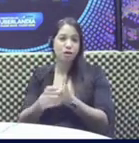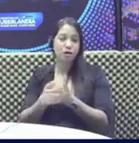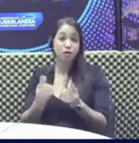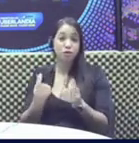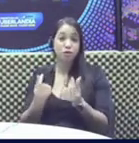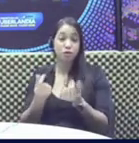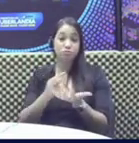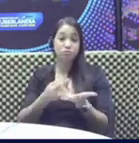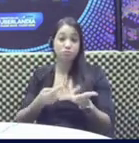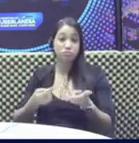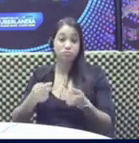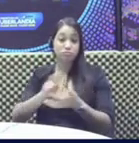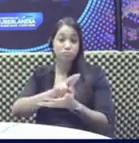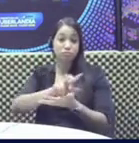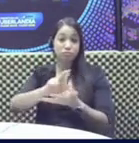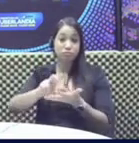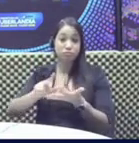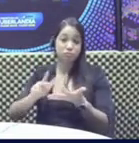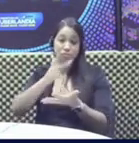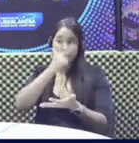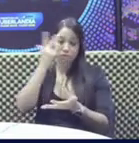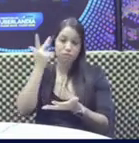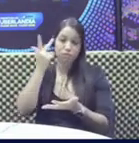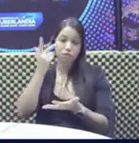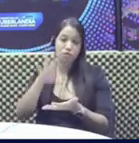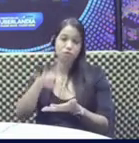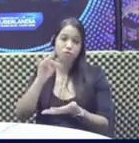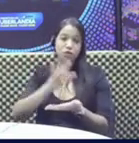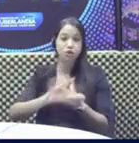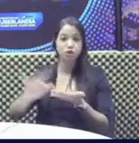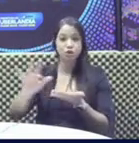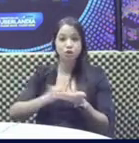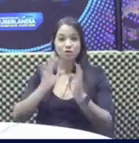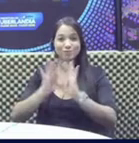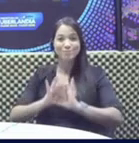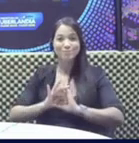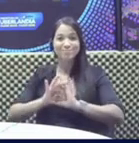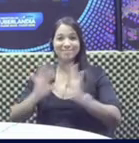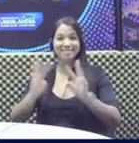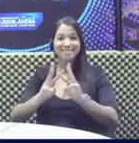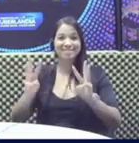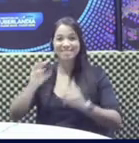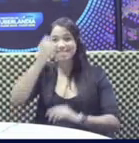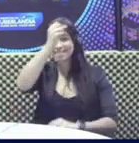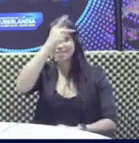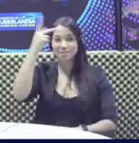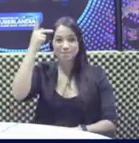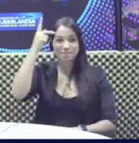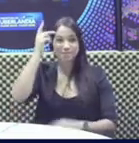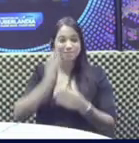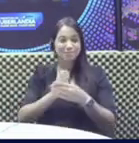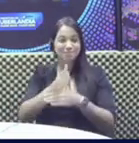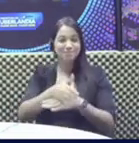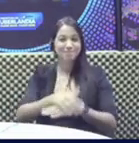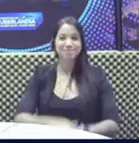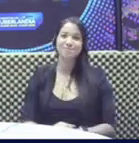valores diferenciados para quem aderiu à versão digital estão disponíveis no portal da Prefeitura.